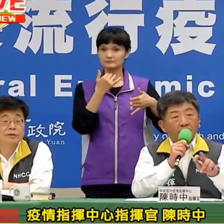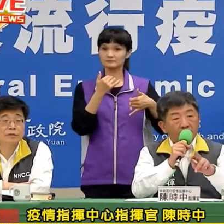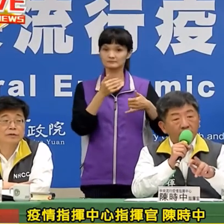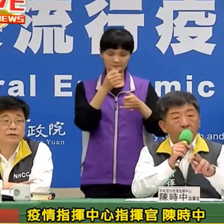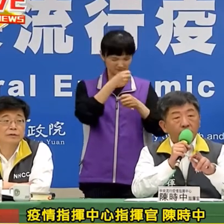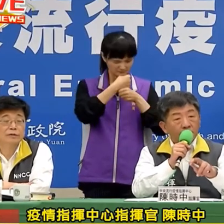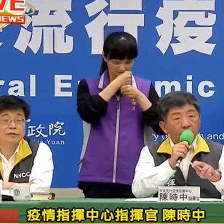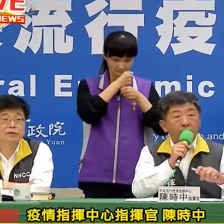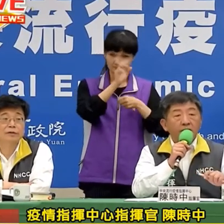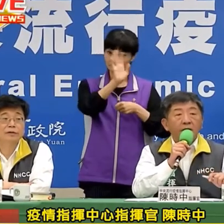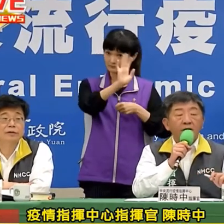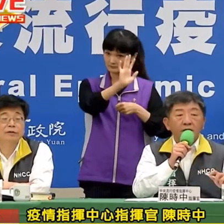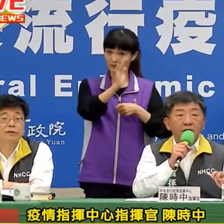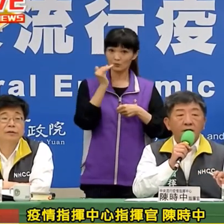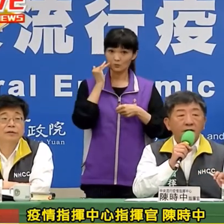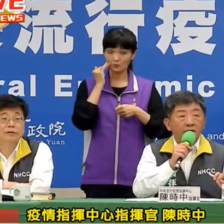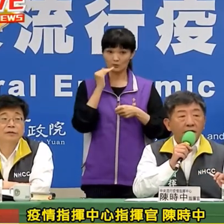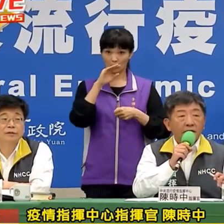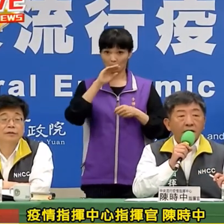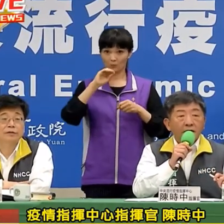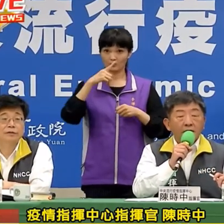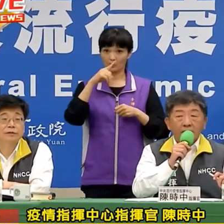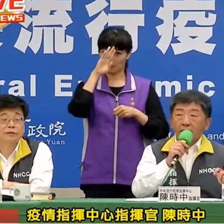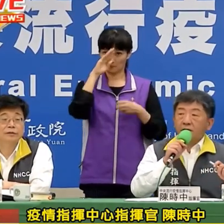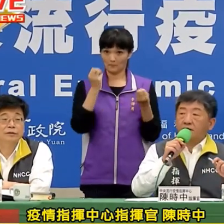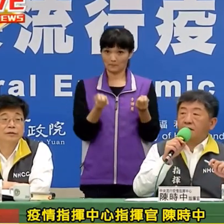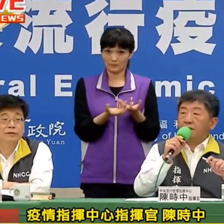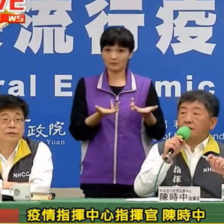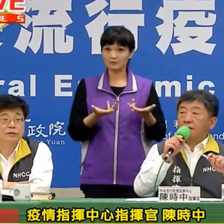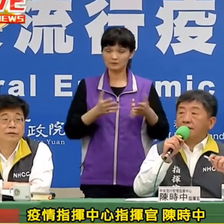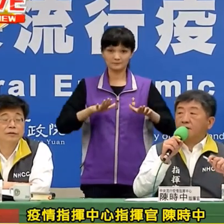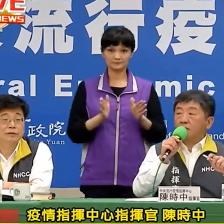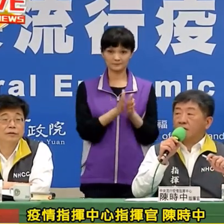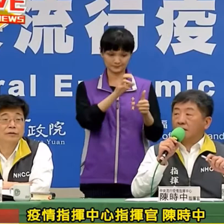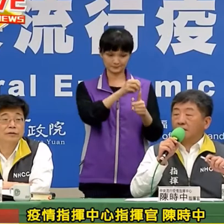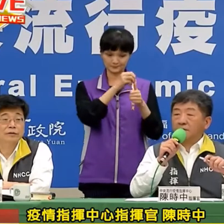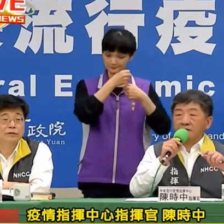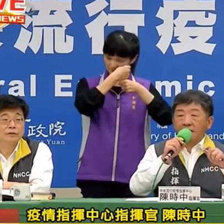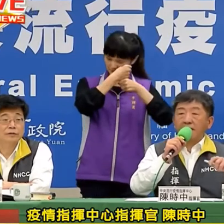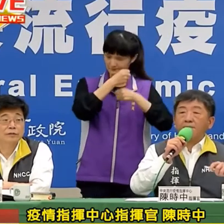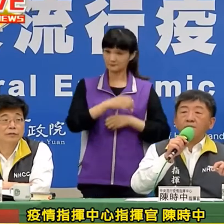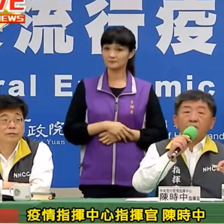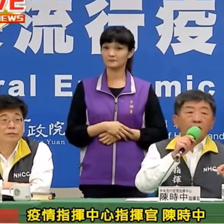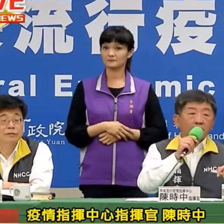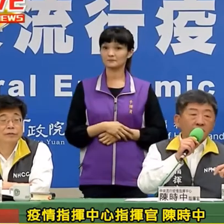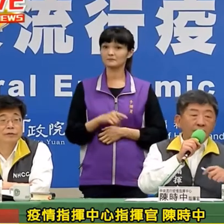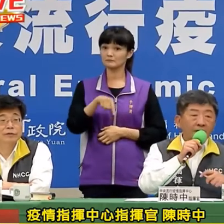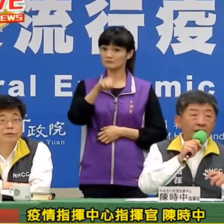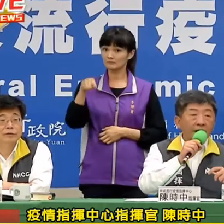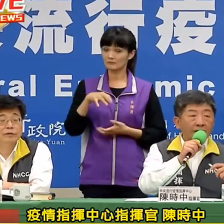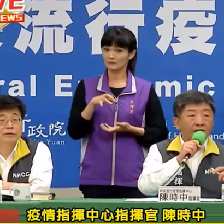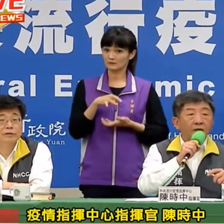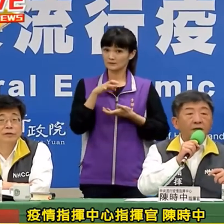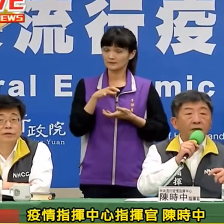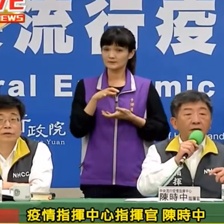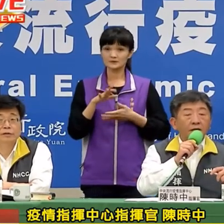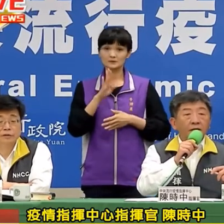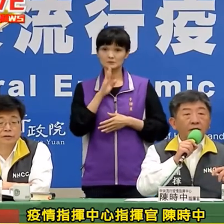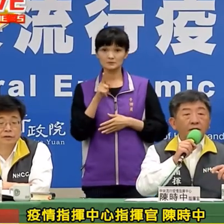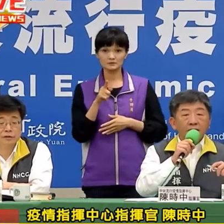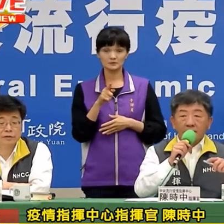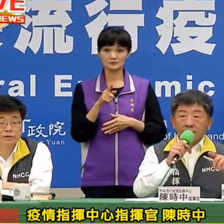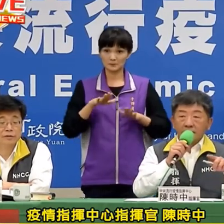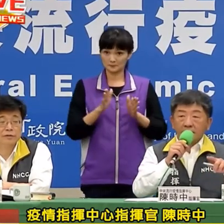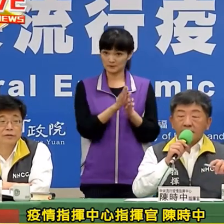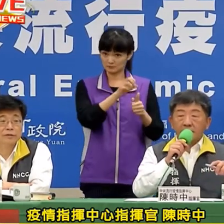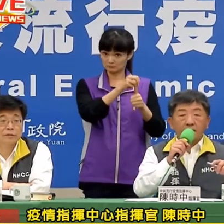采。好，那有症状我们就会立刻采。好，当然有些人会担心说现在是不是采能够让大家安心一